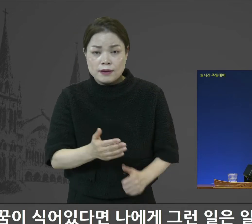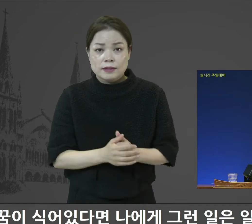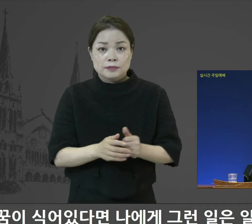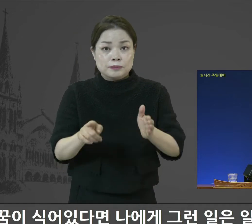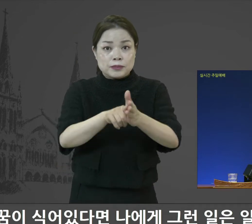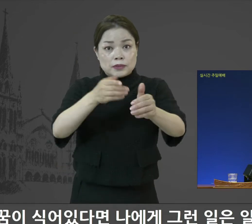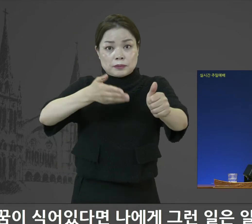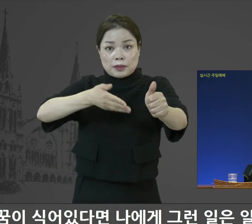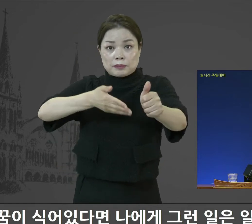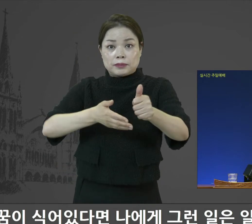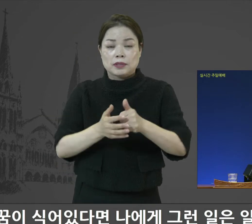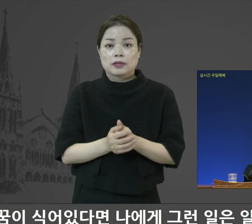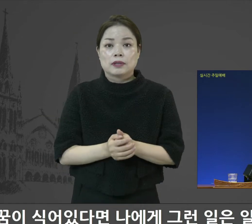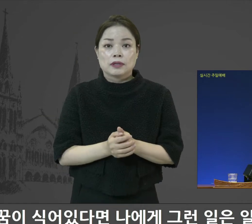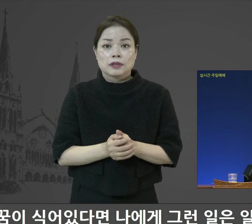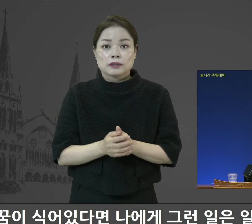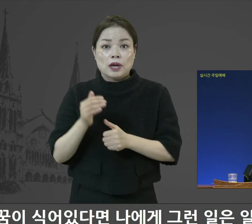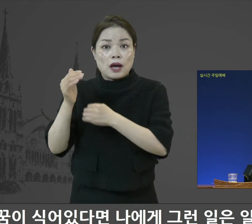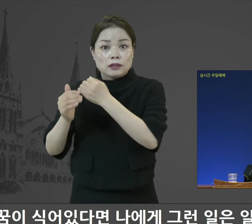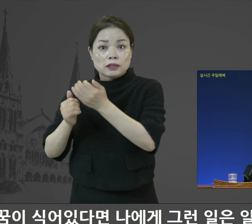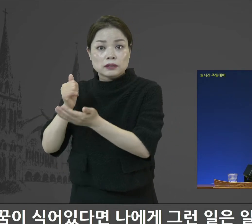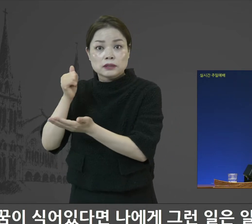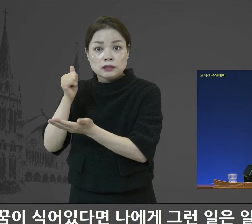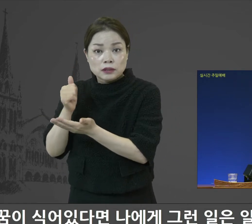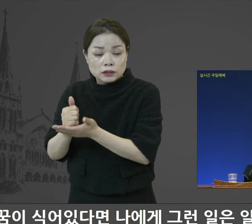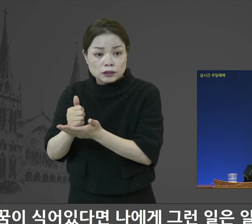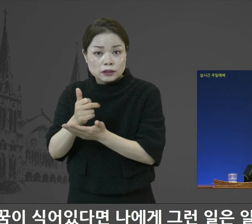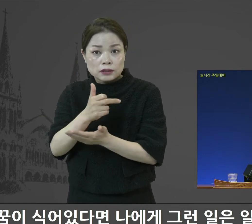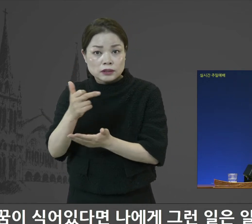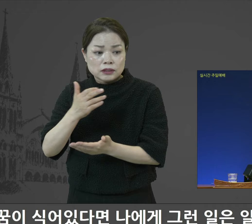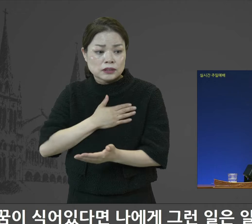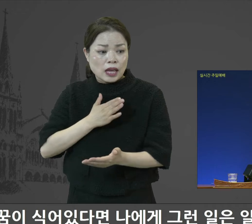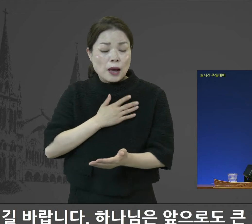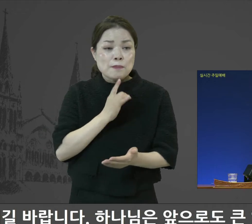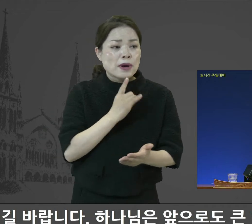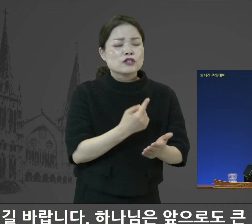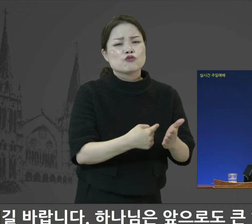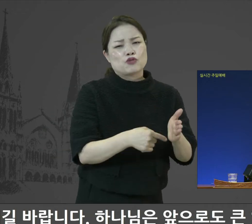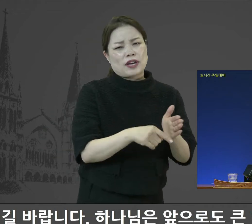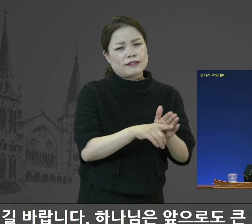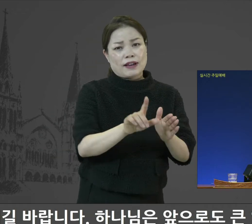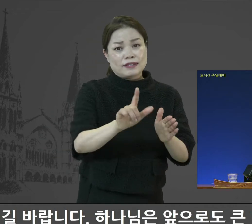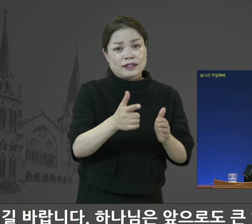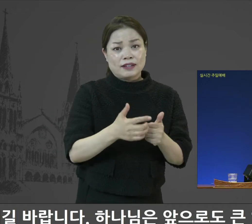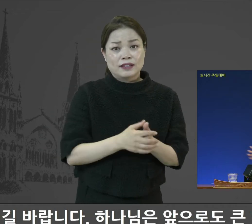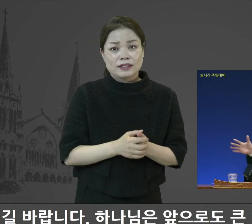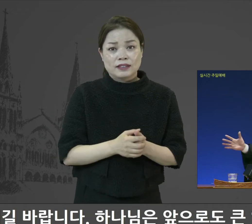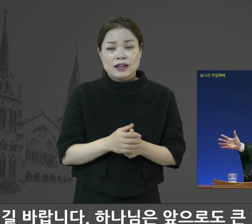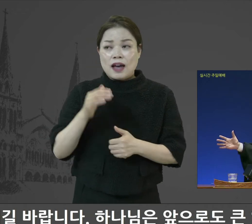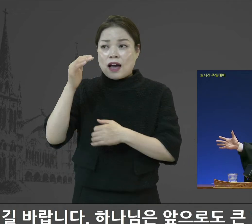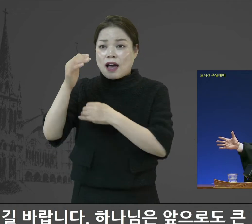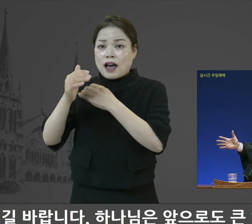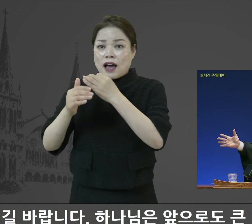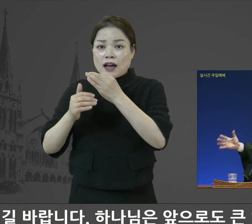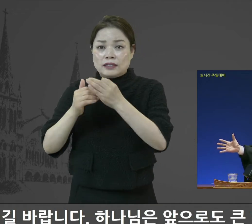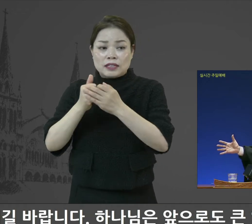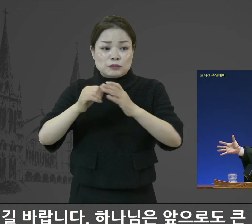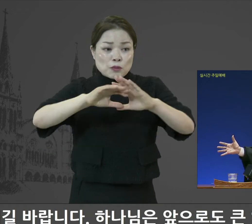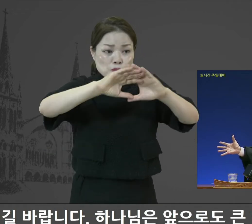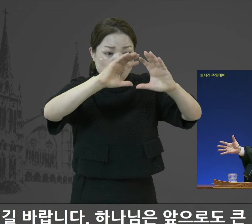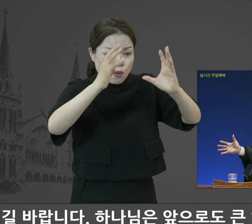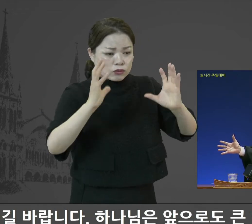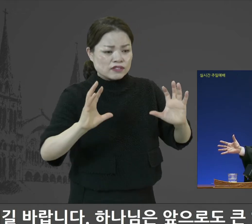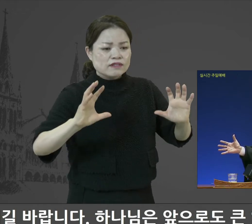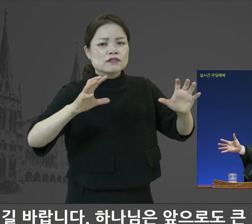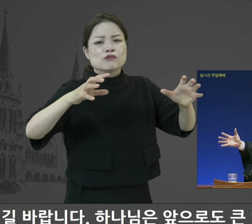바랍니다. 그런데 그 하나님께서 큰 일을 나만을 위해서 해주시는 것이 아니라 하나님의 모든